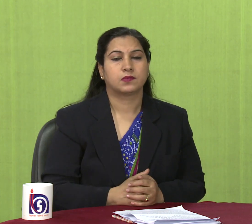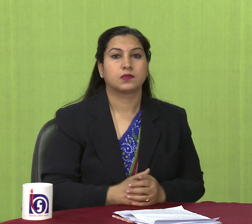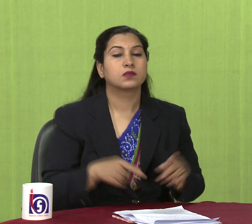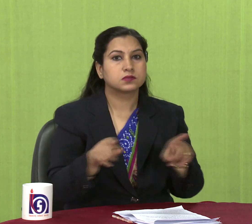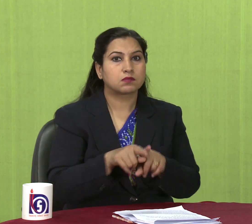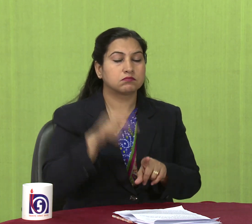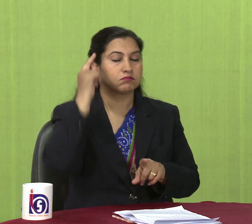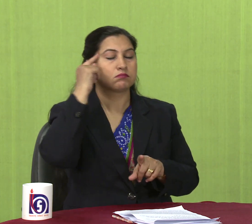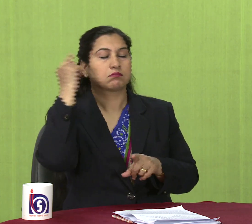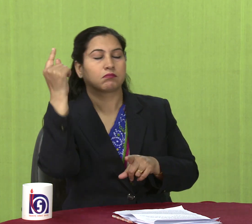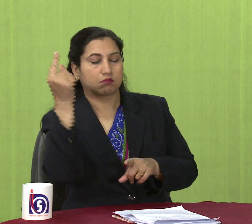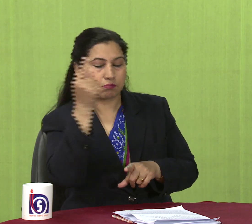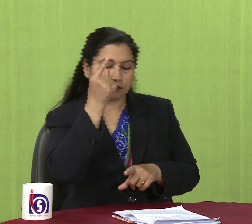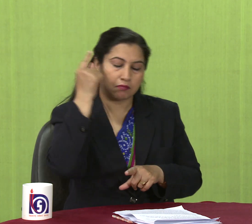नशे के प्रभाव से